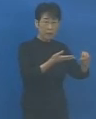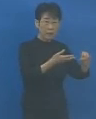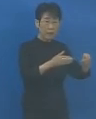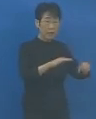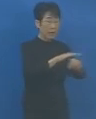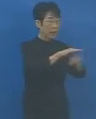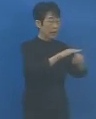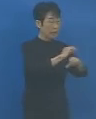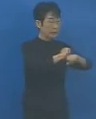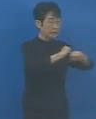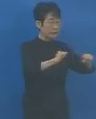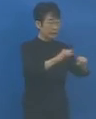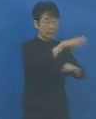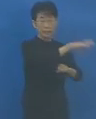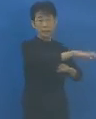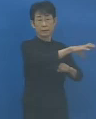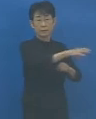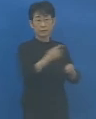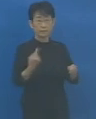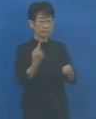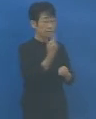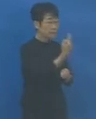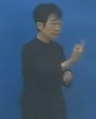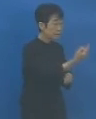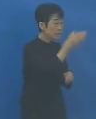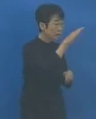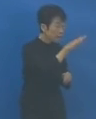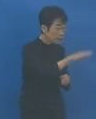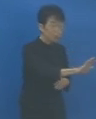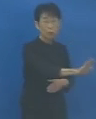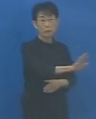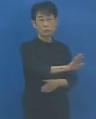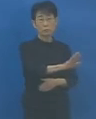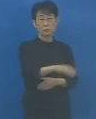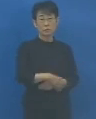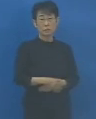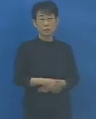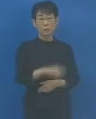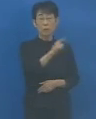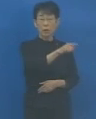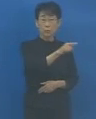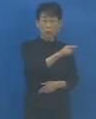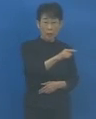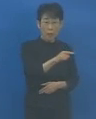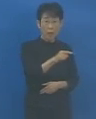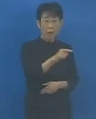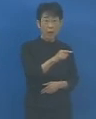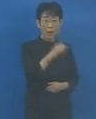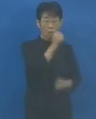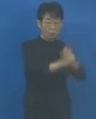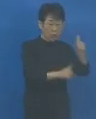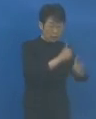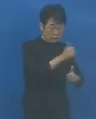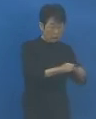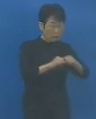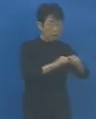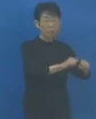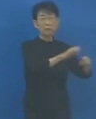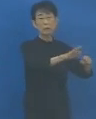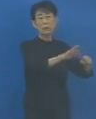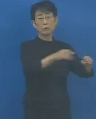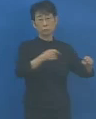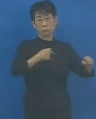しておりますし、そういうようなことなどが実は代々我々もやってきているわけでありますけれ